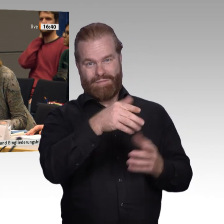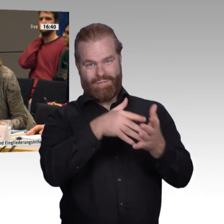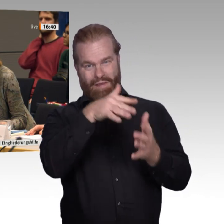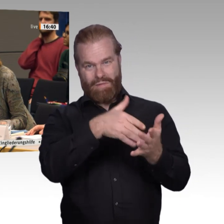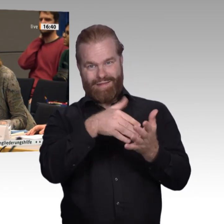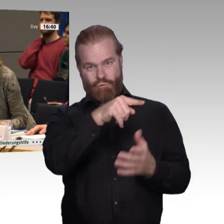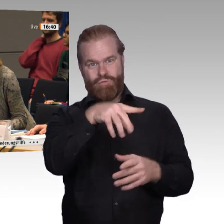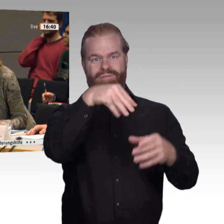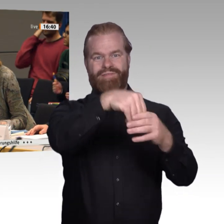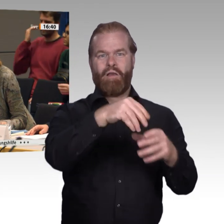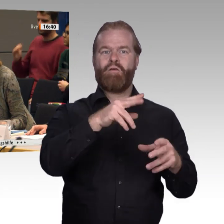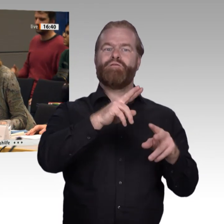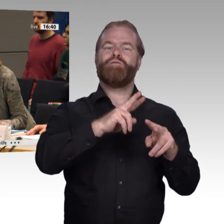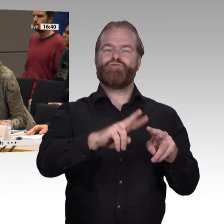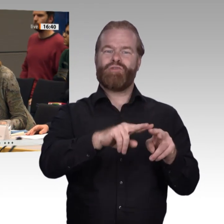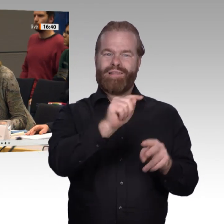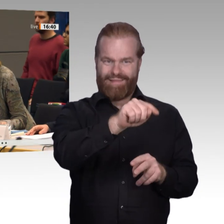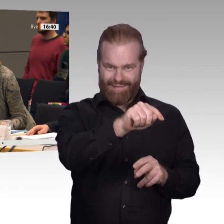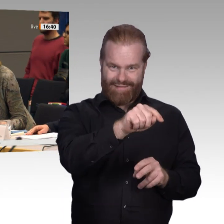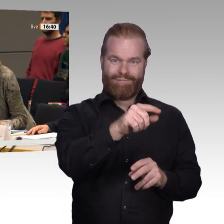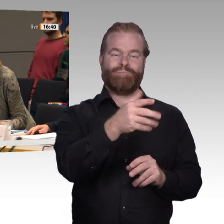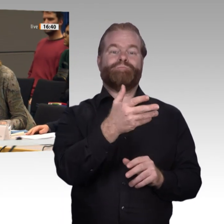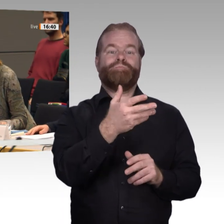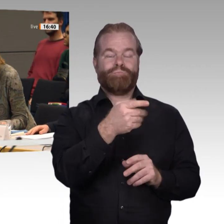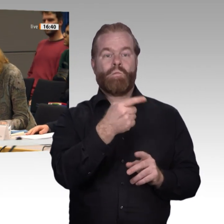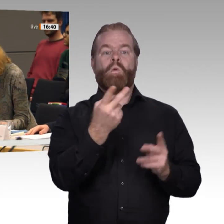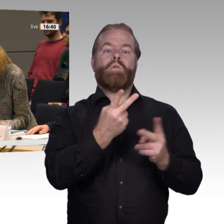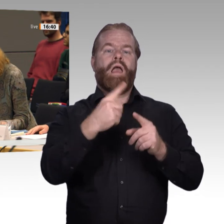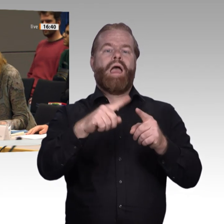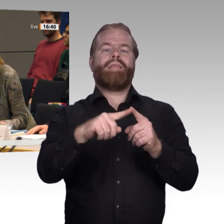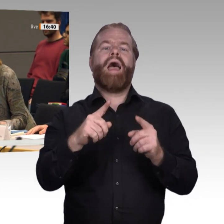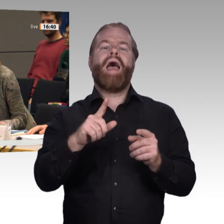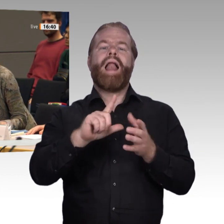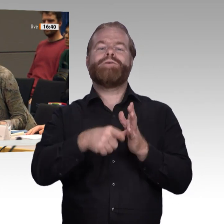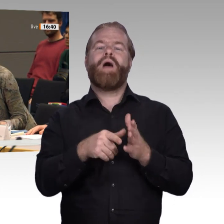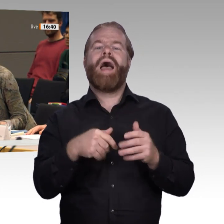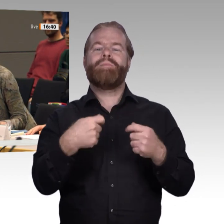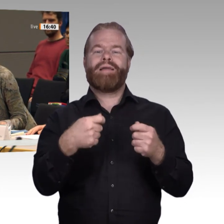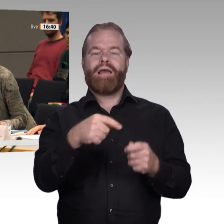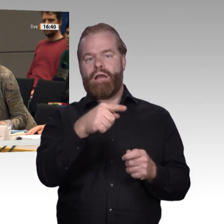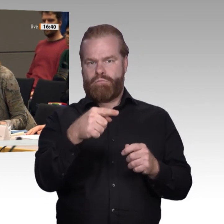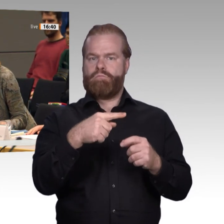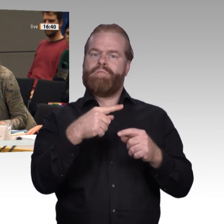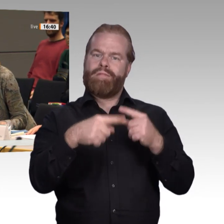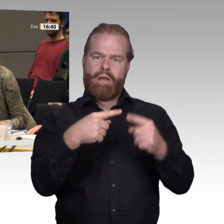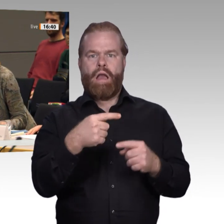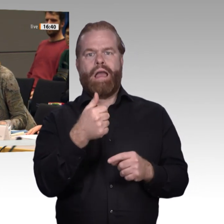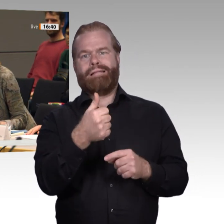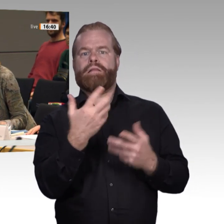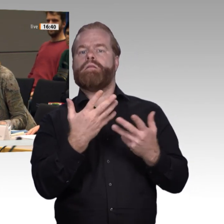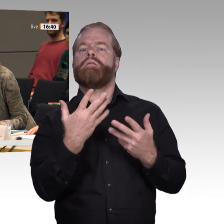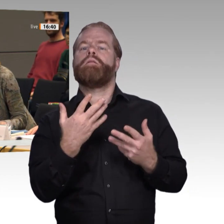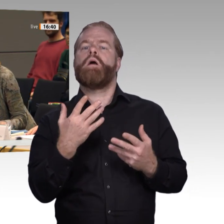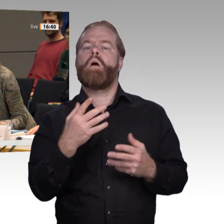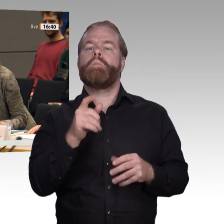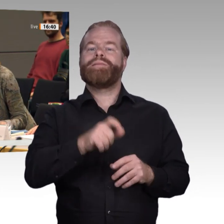werden soll, also eine Personenorientierung, so wie es das BTHG verspricht. Problematisch sehen wir noch die Einschränkung betriebliche Form, die in dem Gesetz